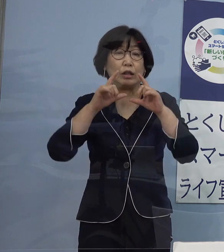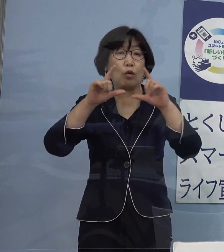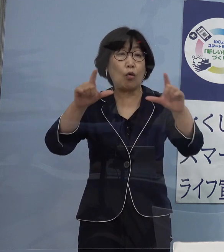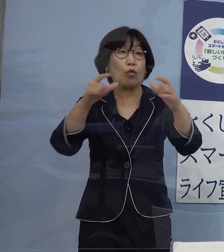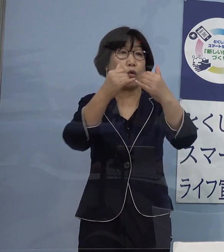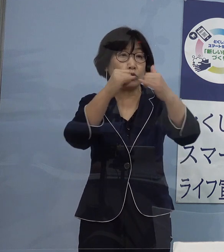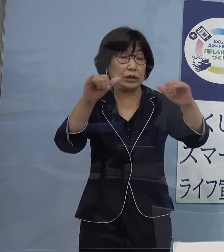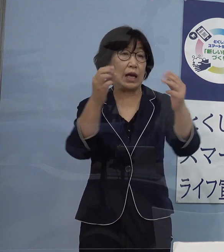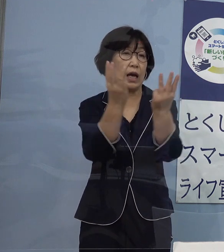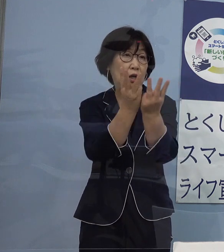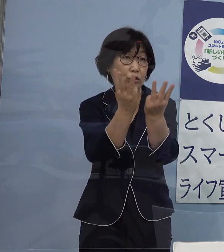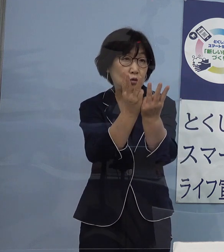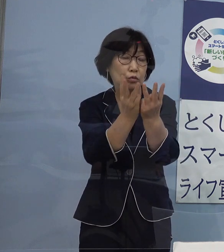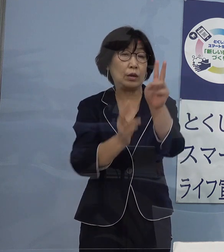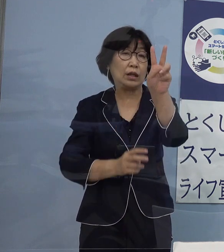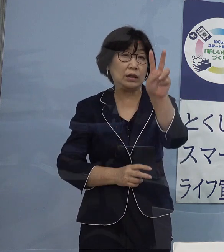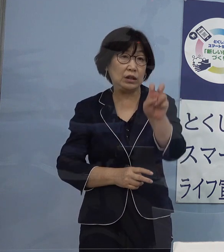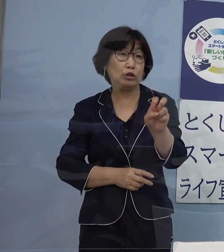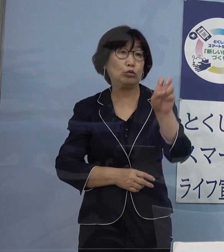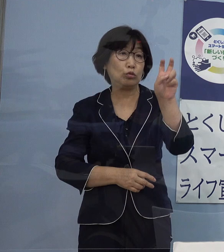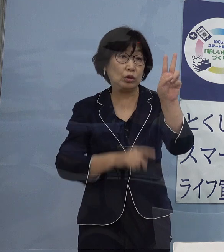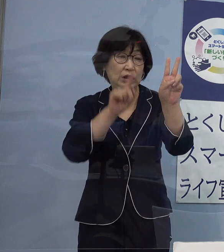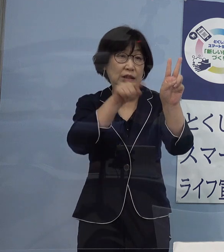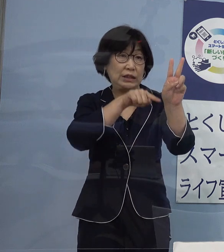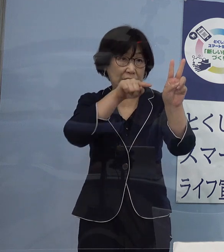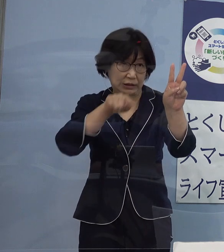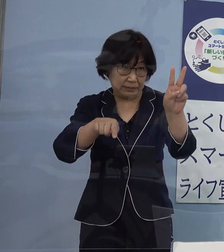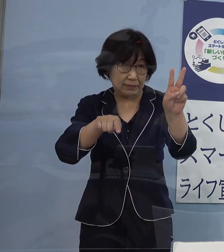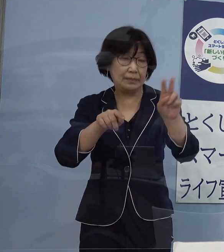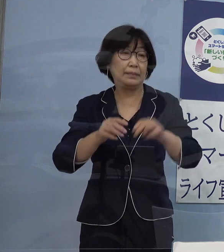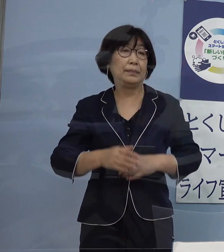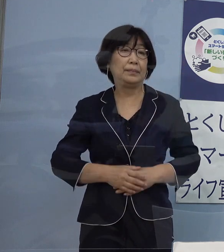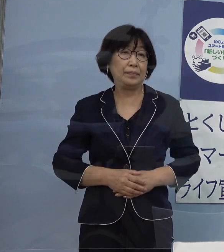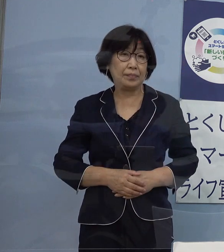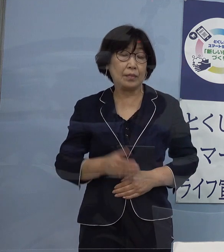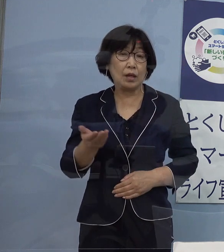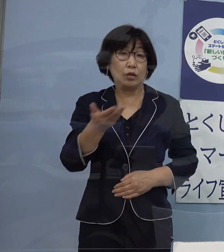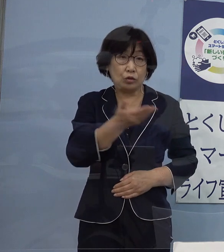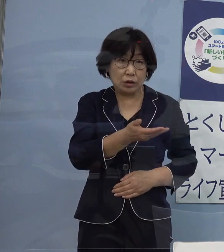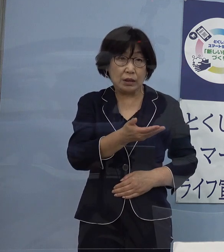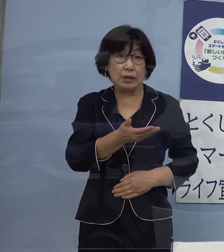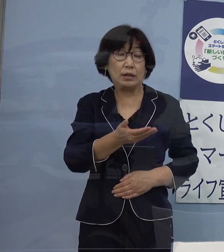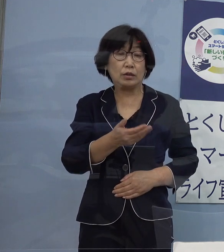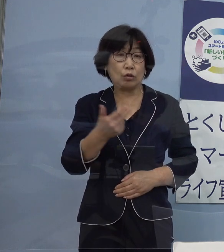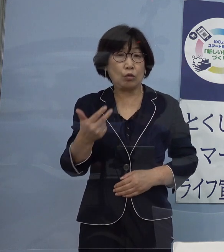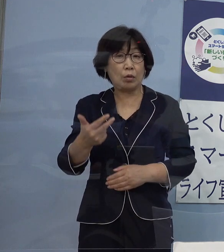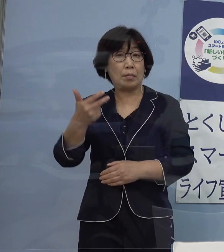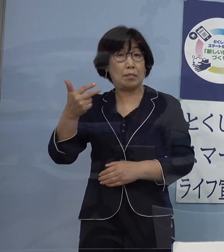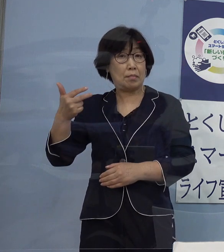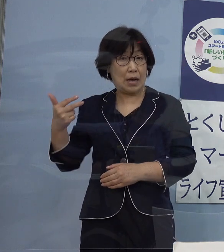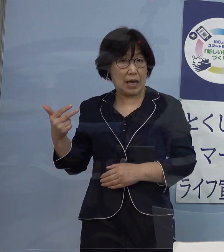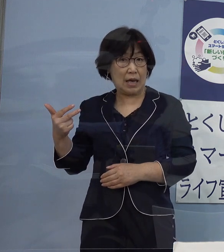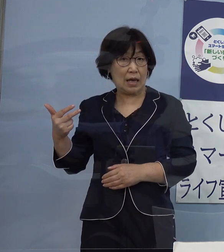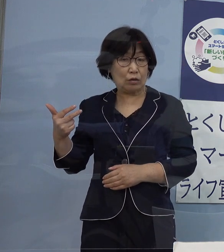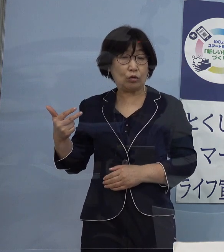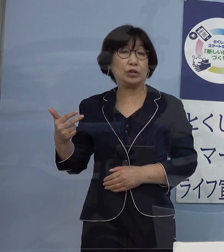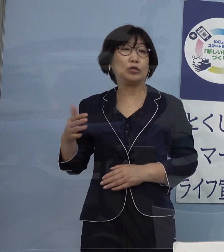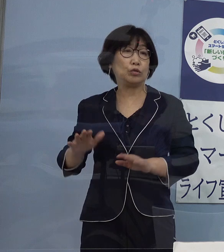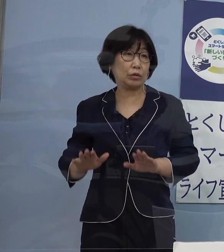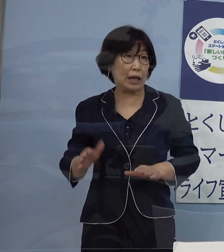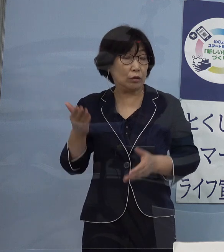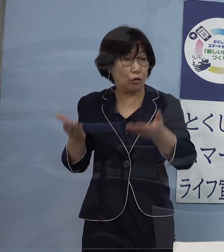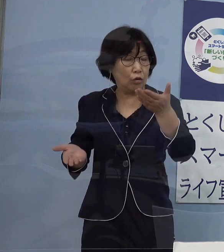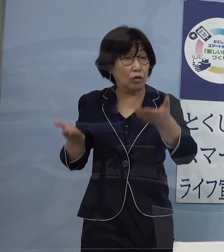数については22名となります。次にその前の1週間との対比です